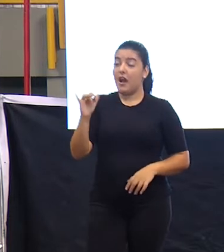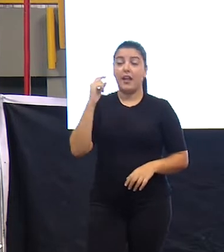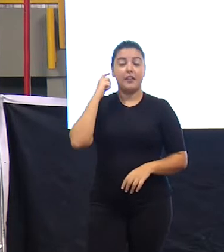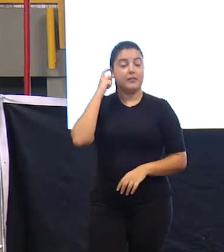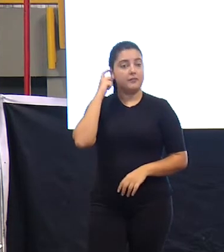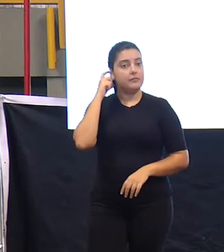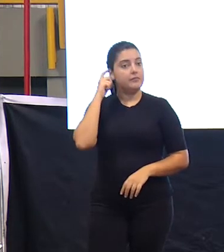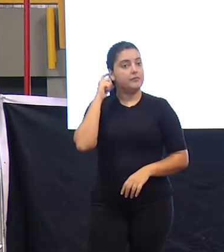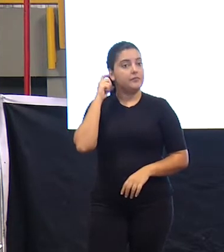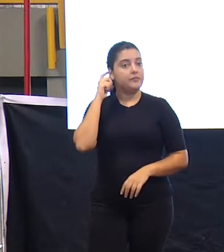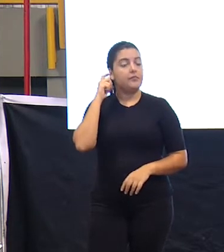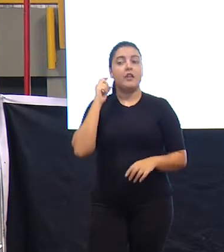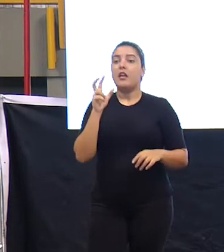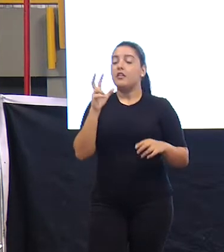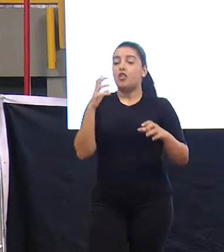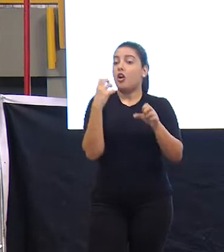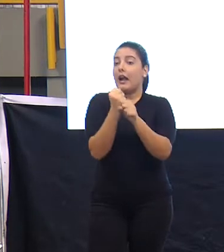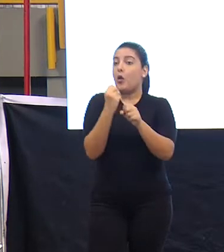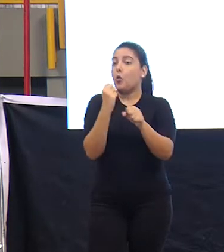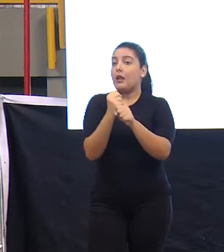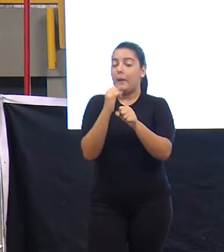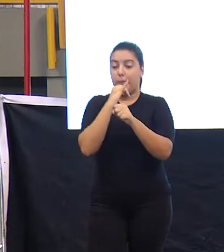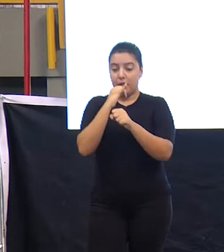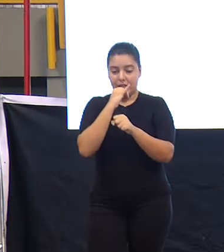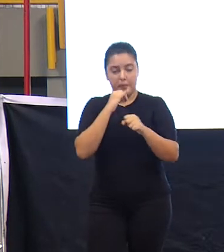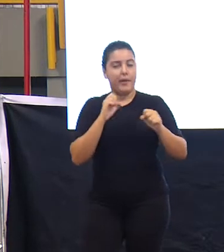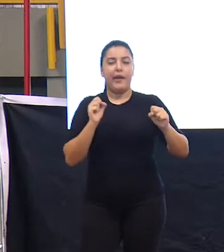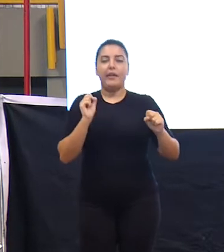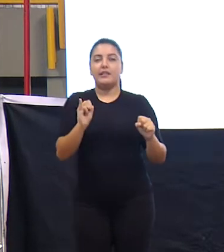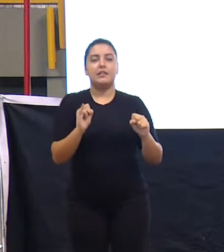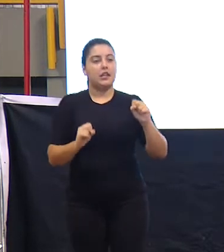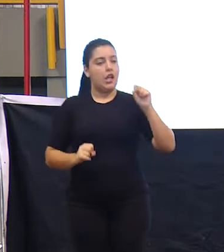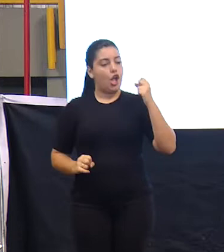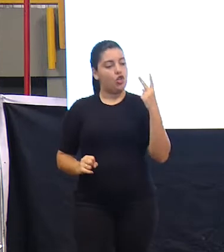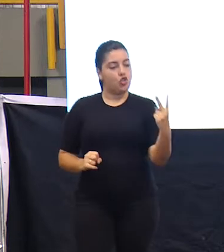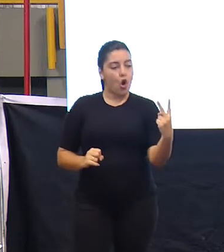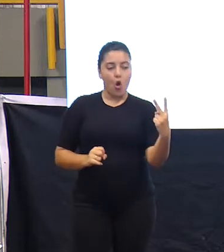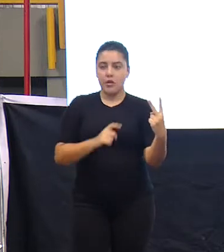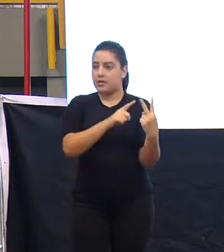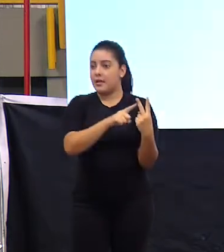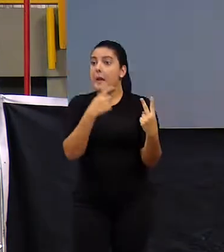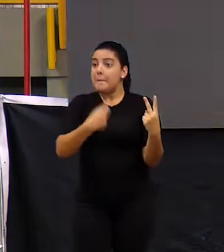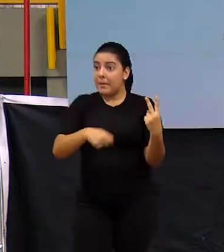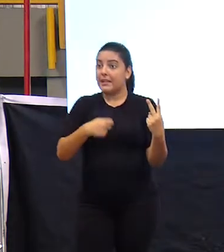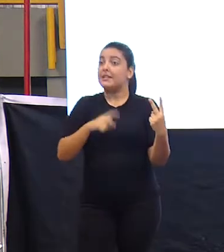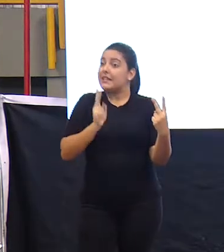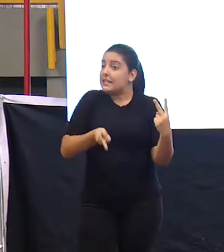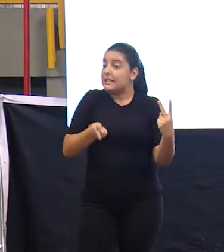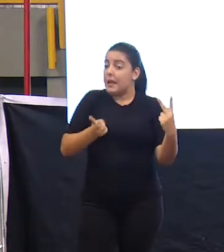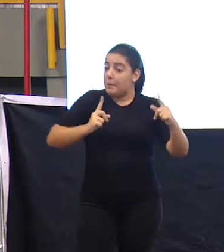daquele, é só você fazer uma fração e forçar o denominador virar 100.